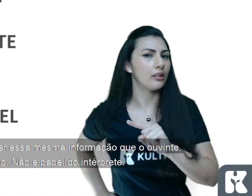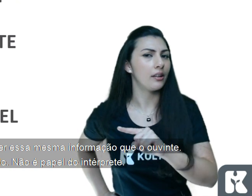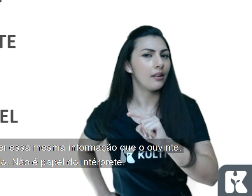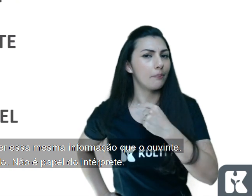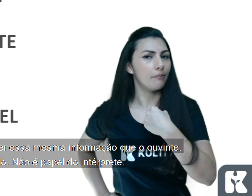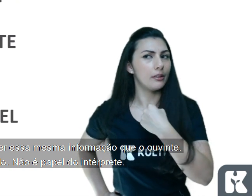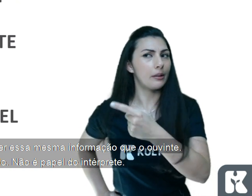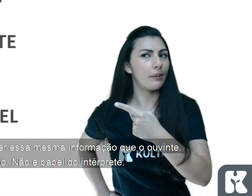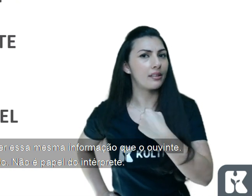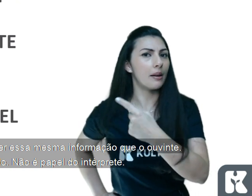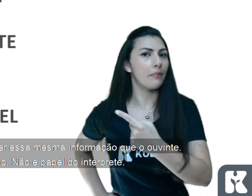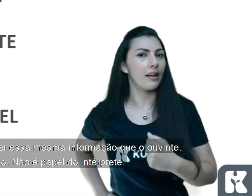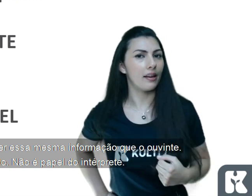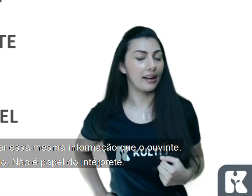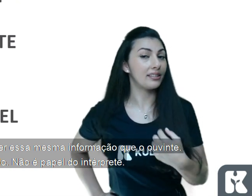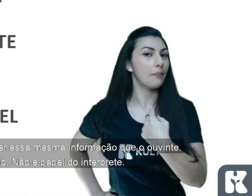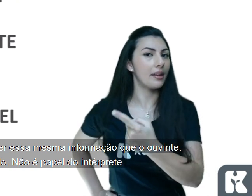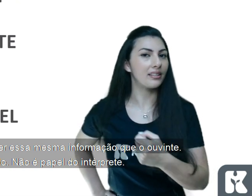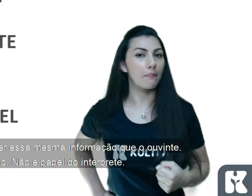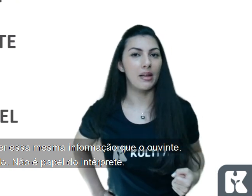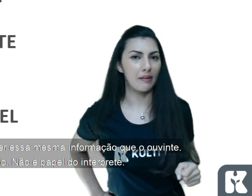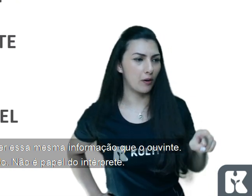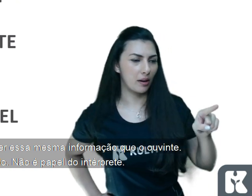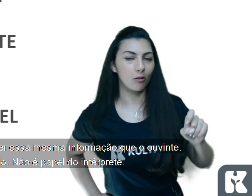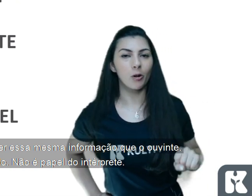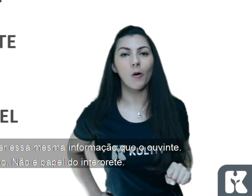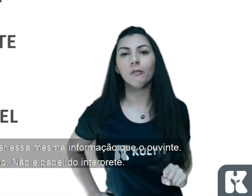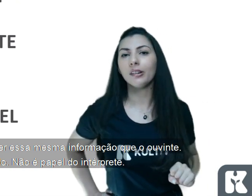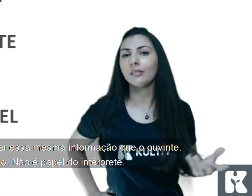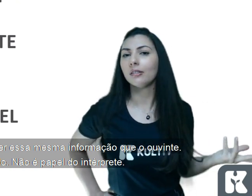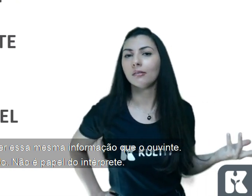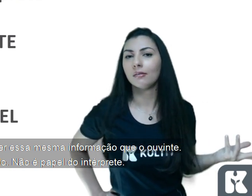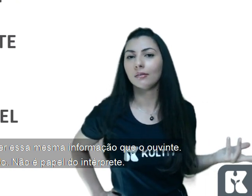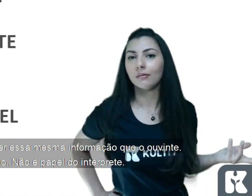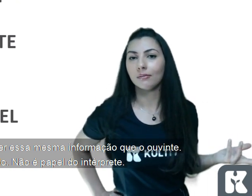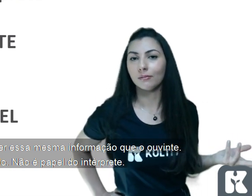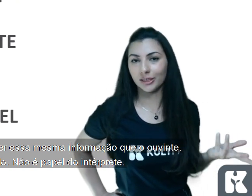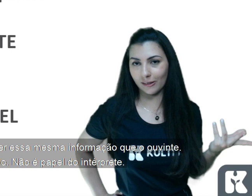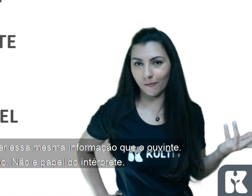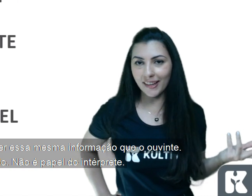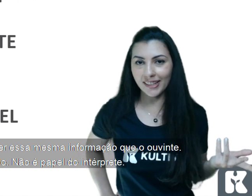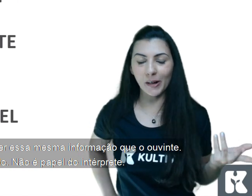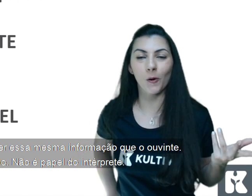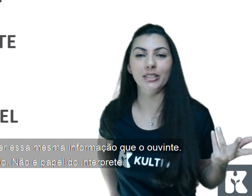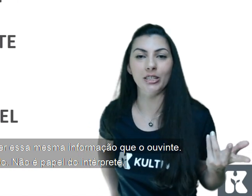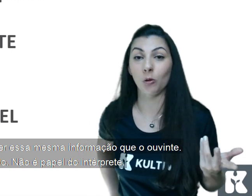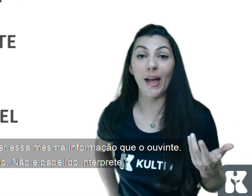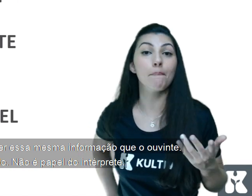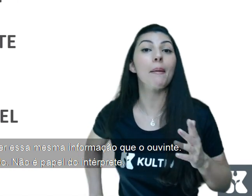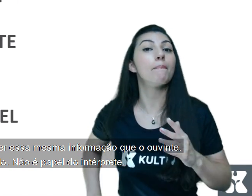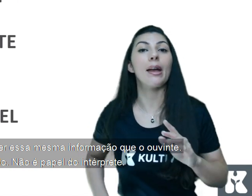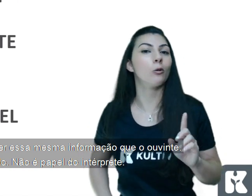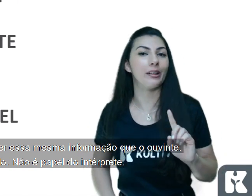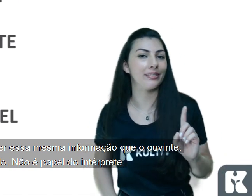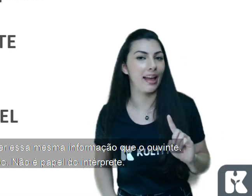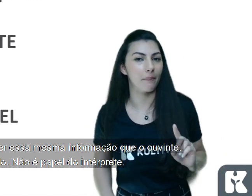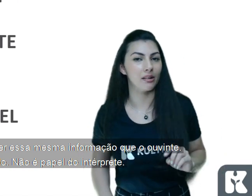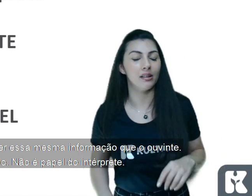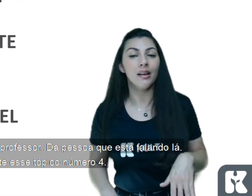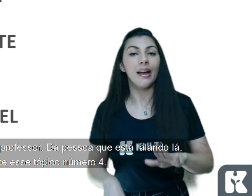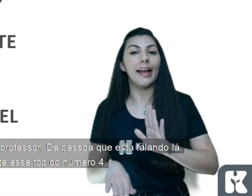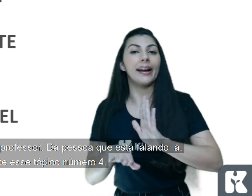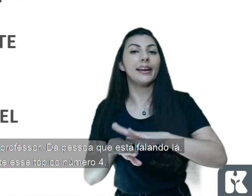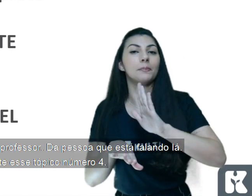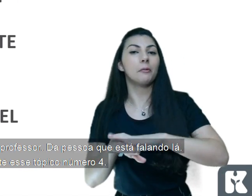direito de receber essa mesma informação que o ouvinte. Você não vai sair corrigindo, não é papel do